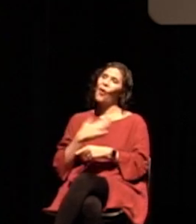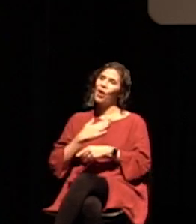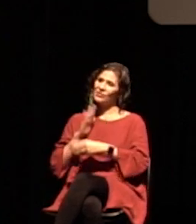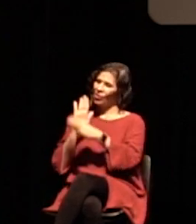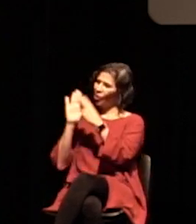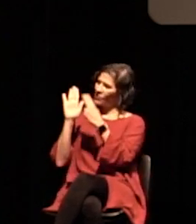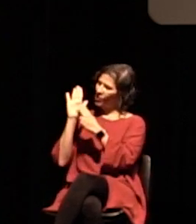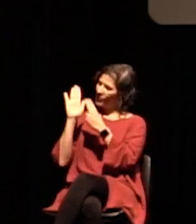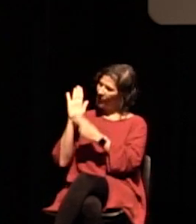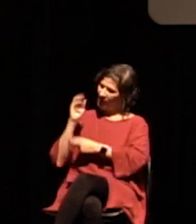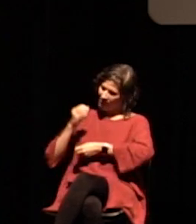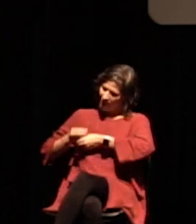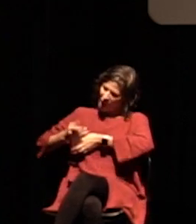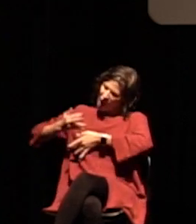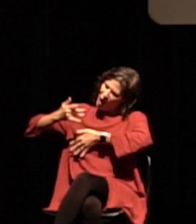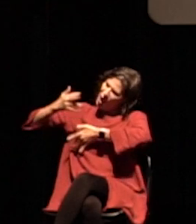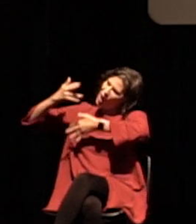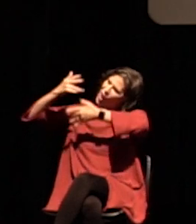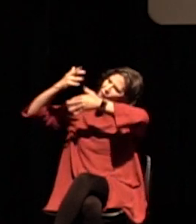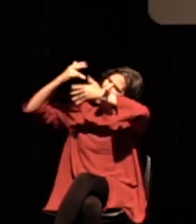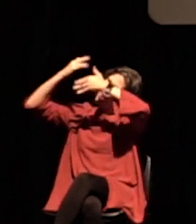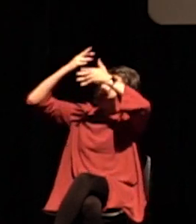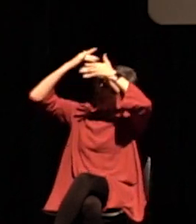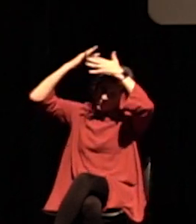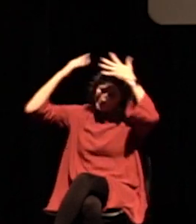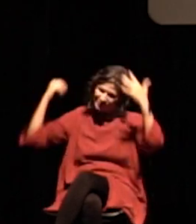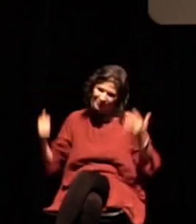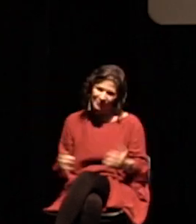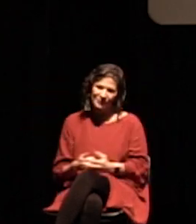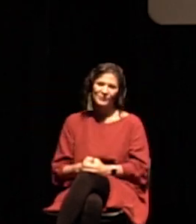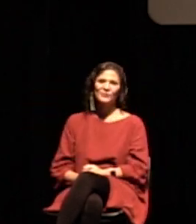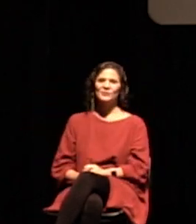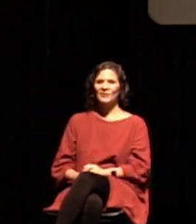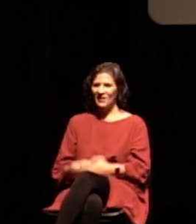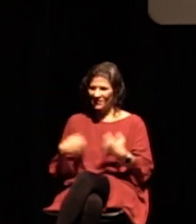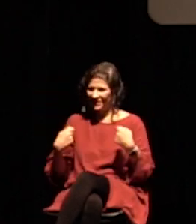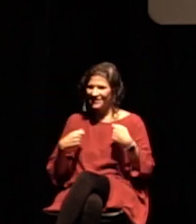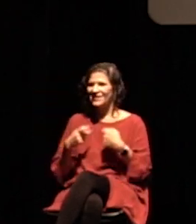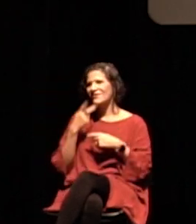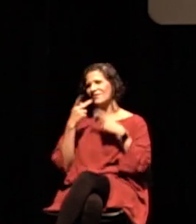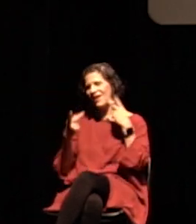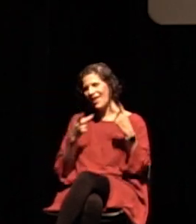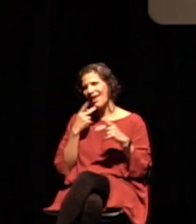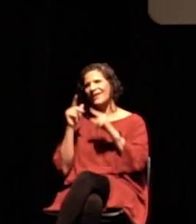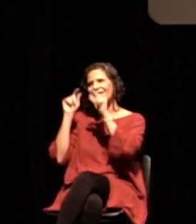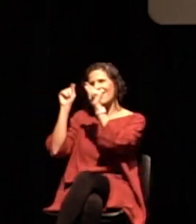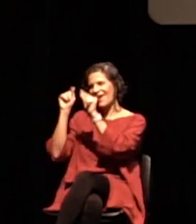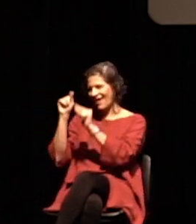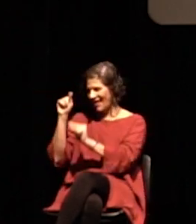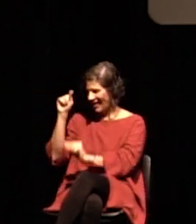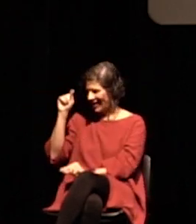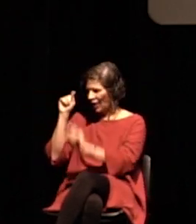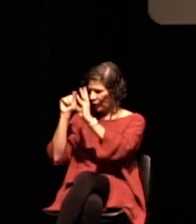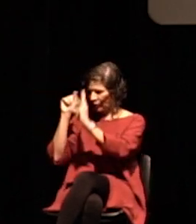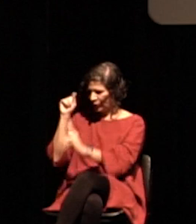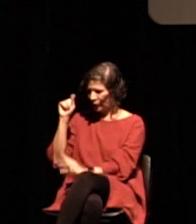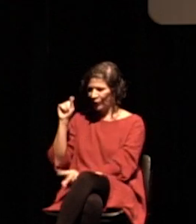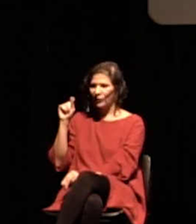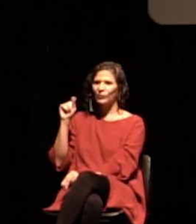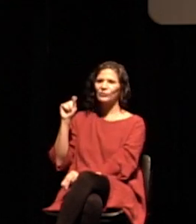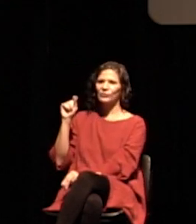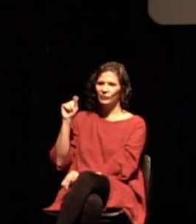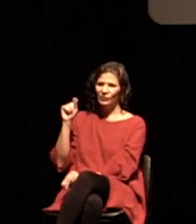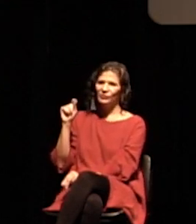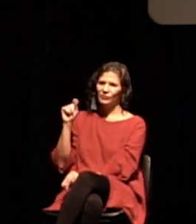E a nossa gratidão é imensa. Não vamos enumerar os créditos todos. Um dia temos